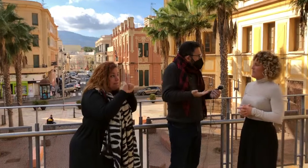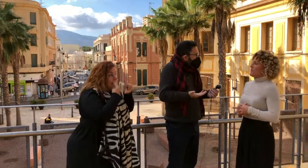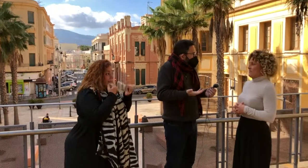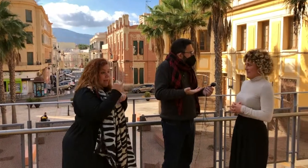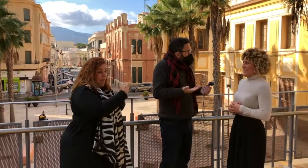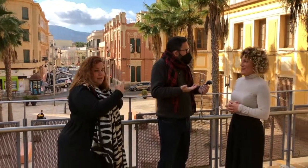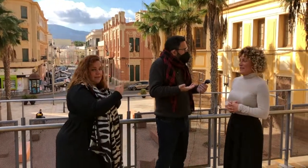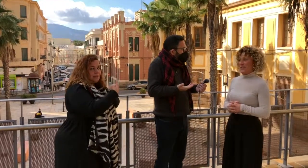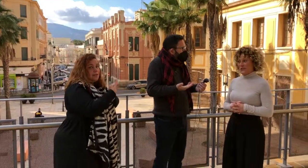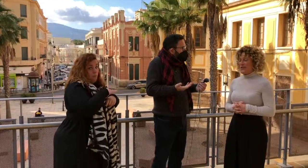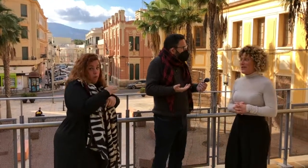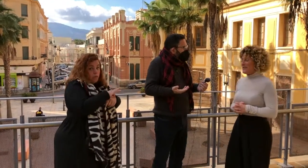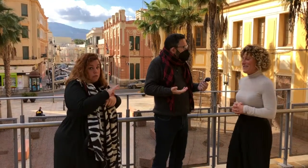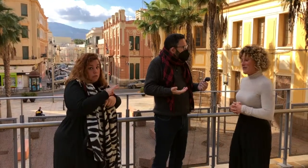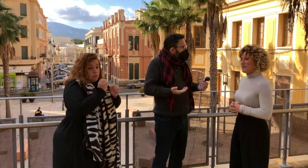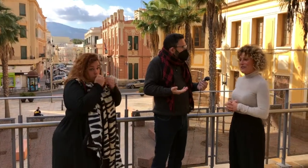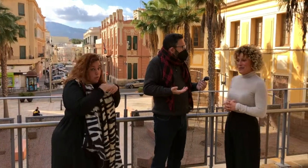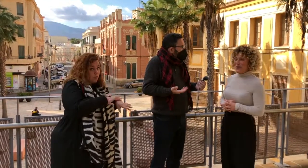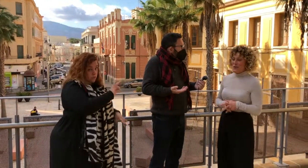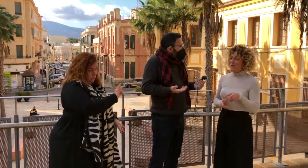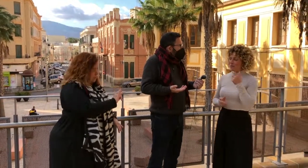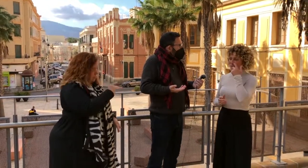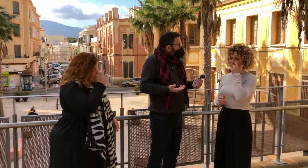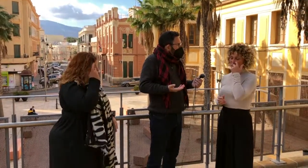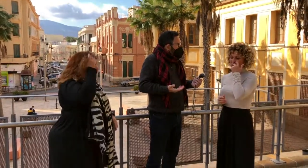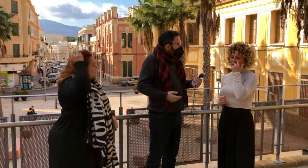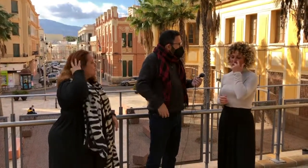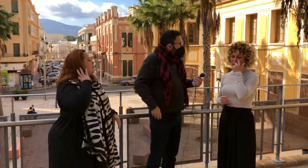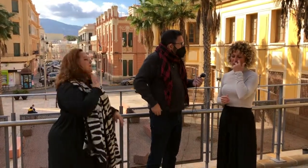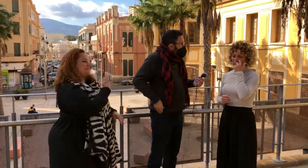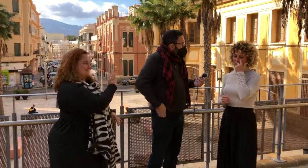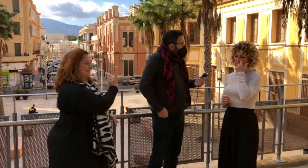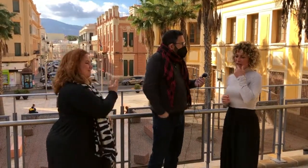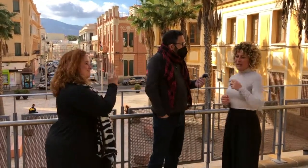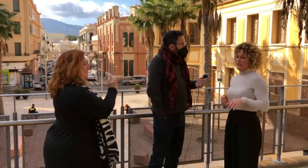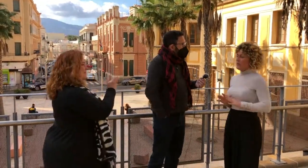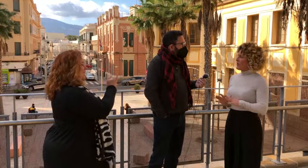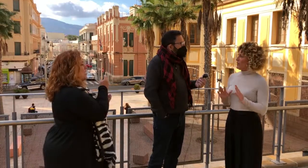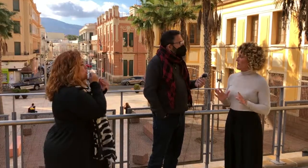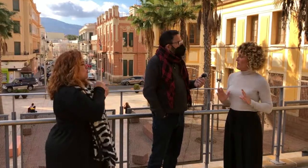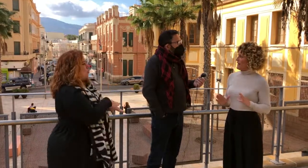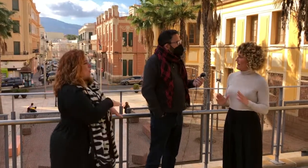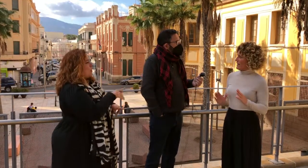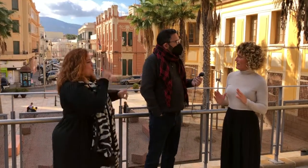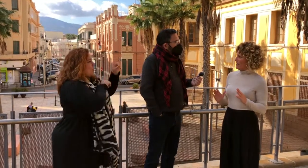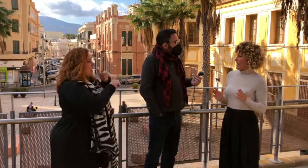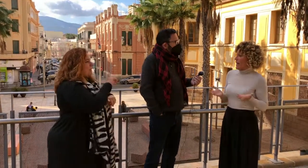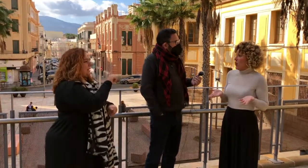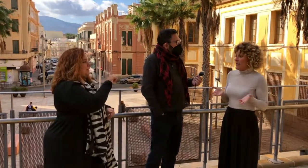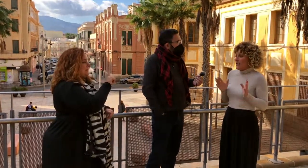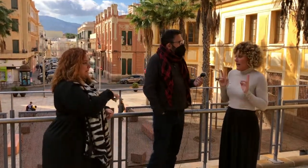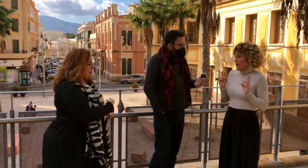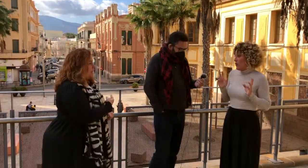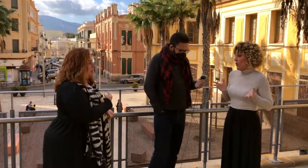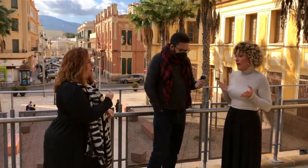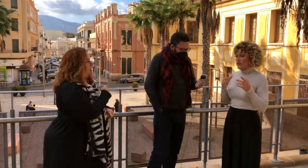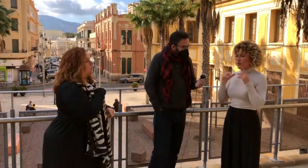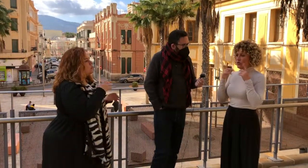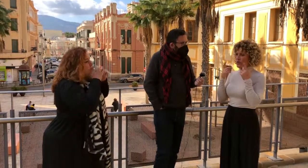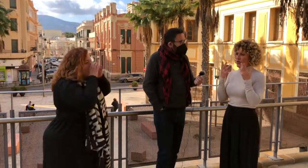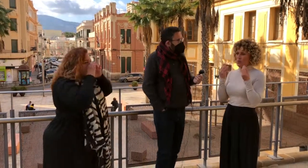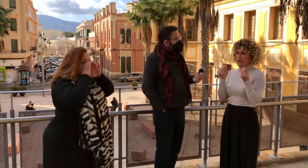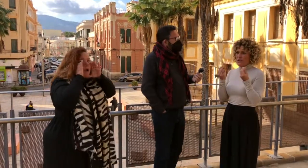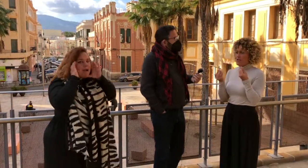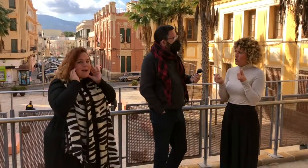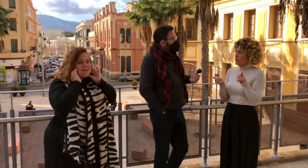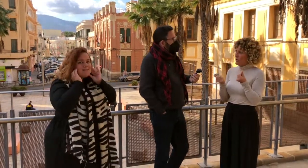sería una solución, sí, ¿no? Sí, eso es una solución y un problema, porque yo me compré mi mascarilla, ¿sí?, que la única que hay homologada son